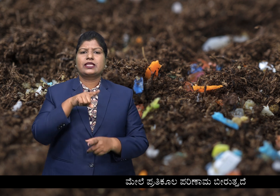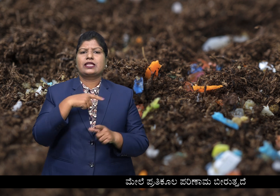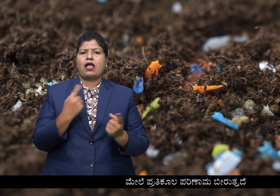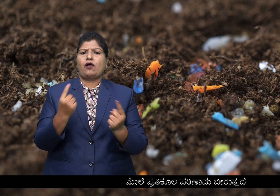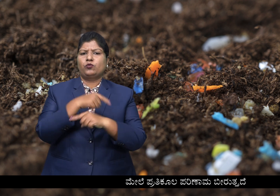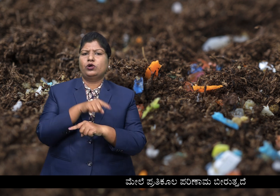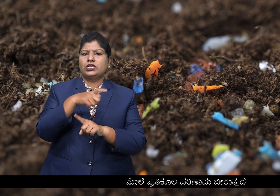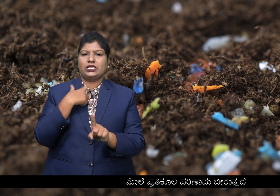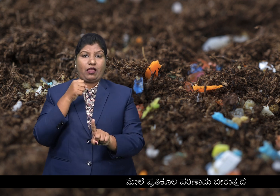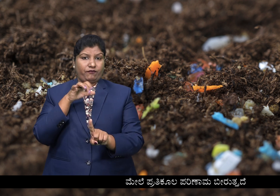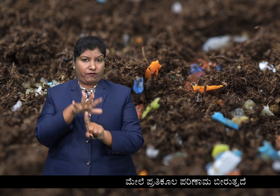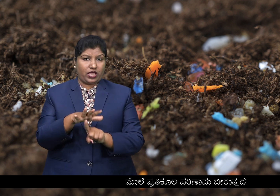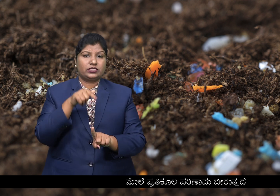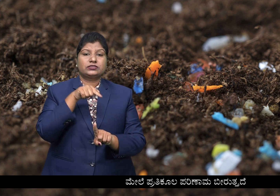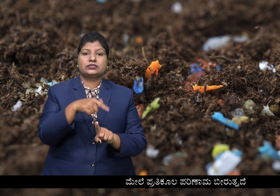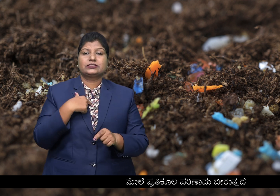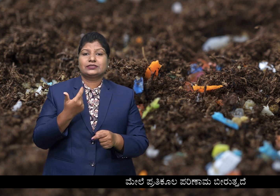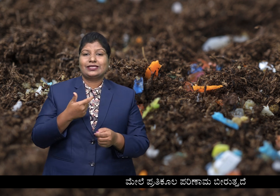ಪರಿಣಾಮ ಬೀರುತ್ತದೆ